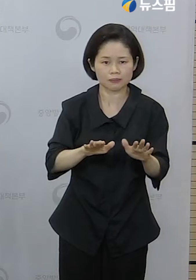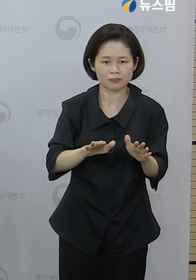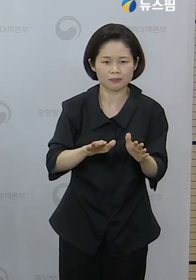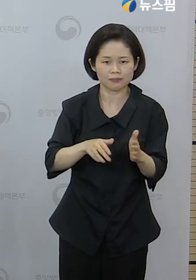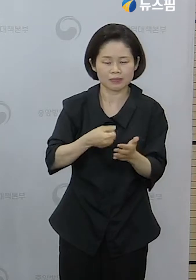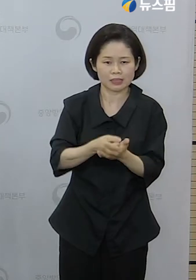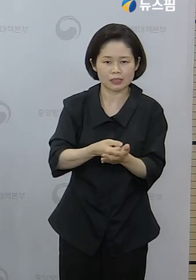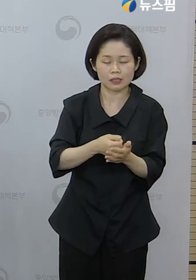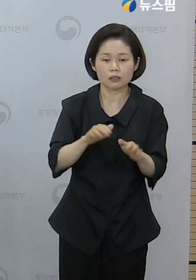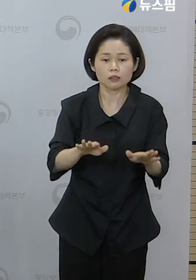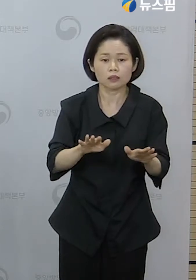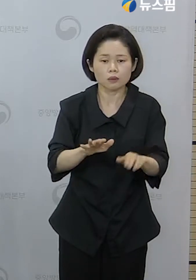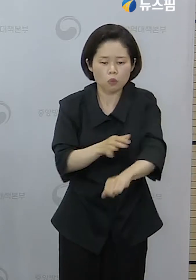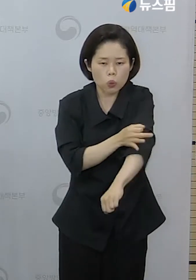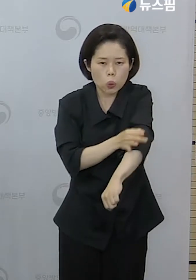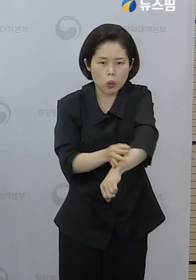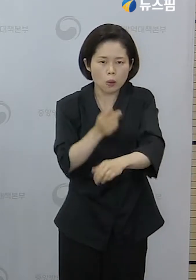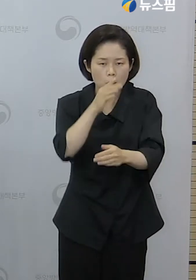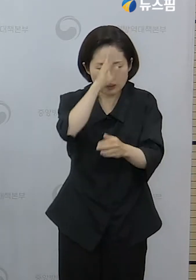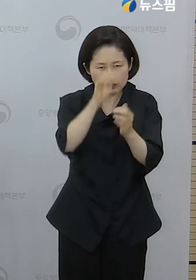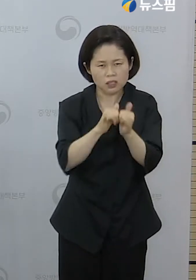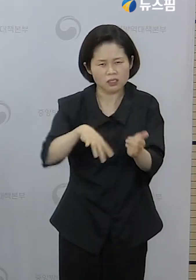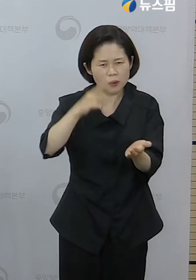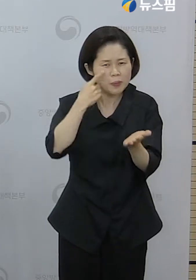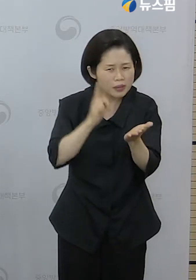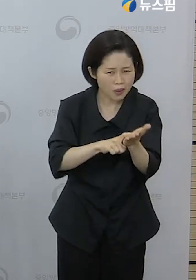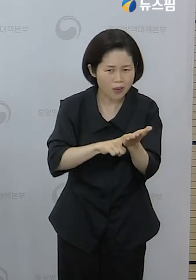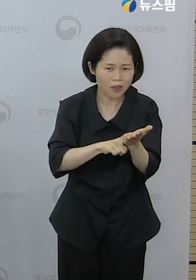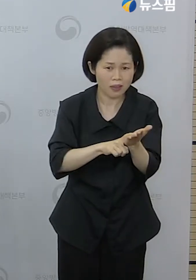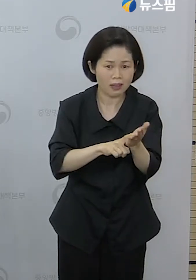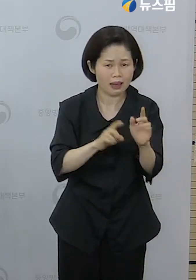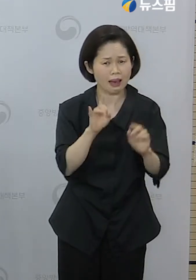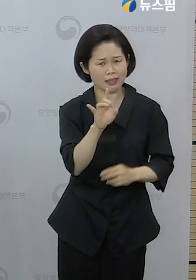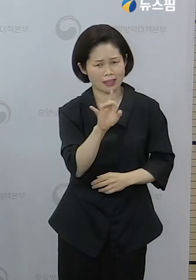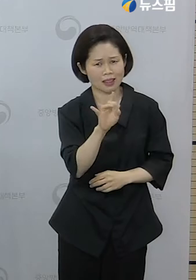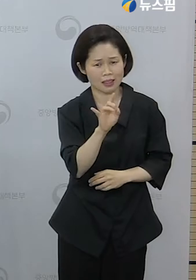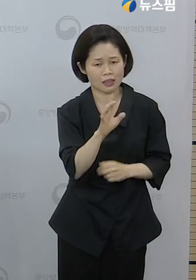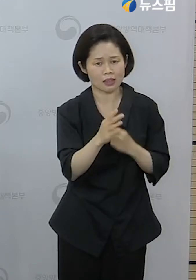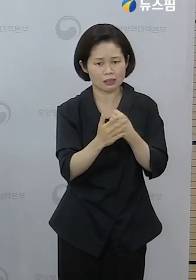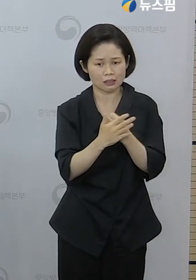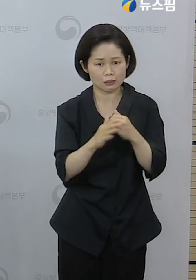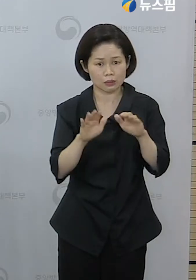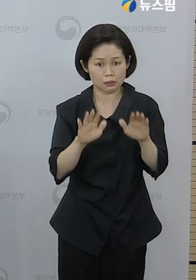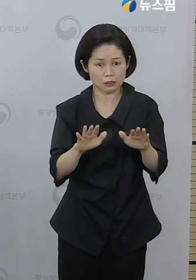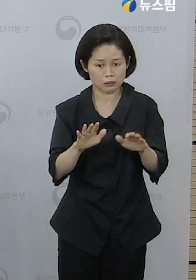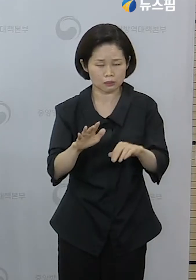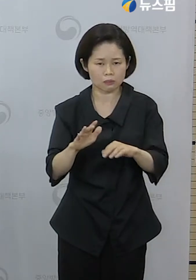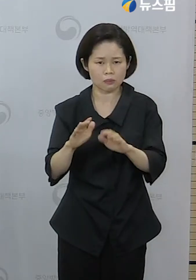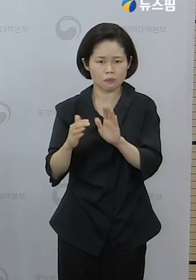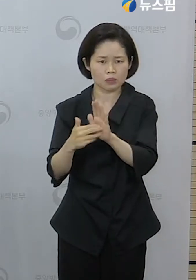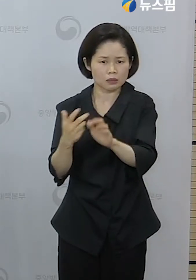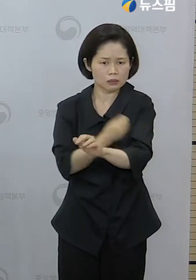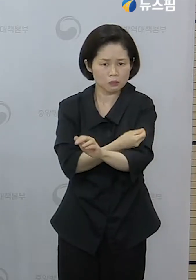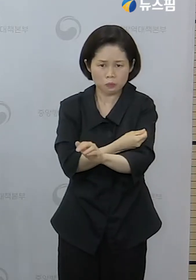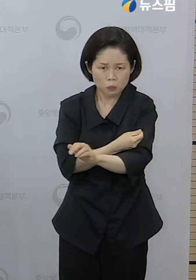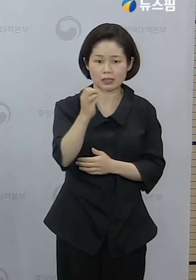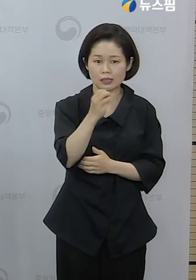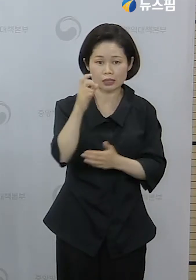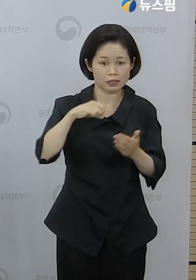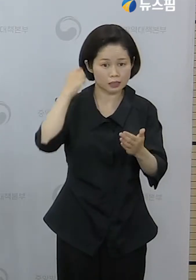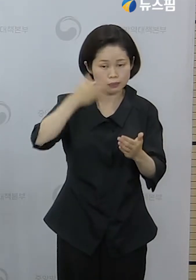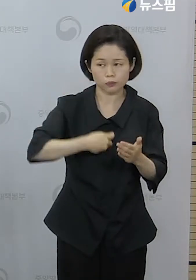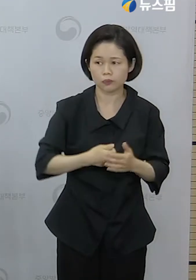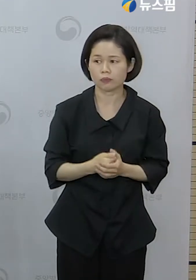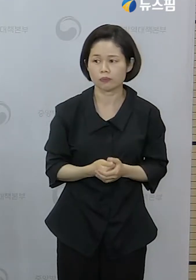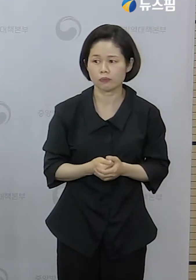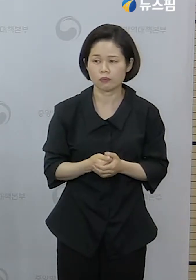우리나라에서 지금 첫 번째 환자가 발생을 했기 때문에 현 단계에서 그러한 계획을 검토하고 있지는 않습니다.